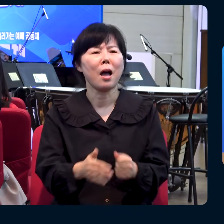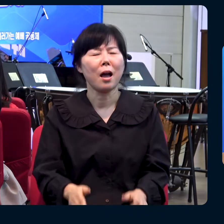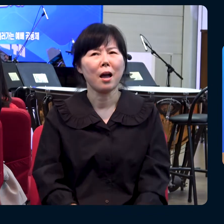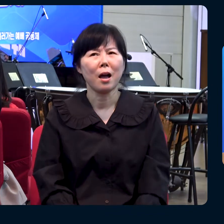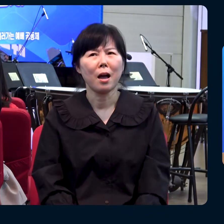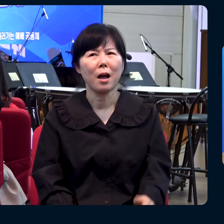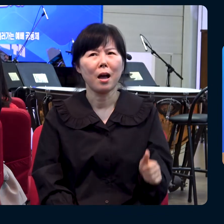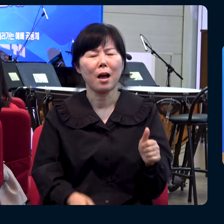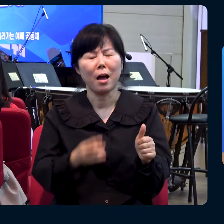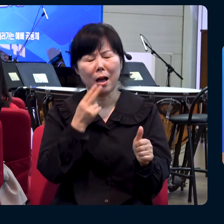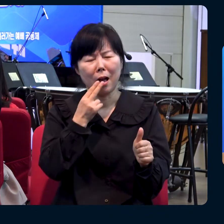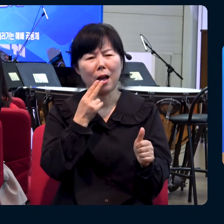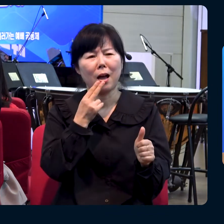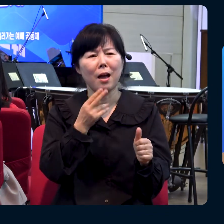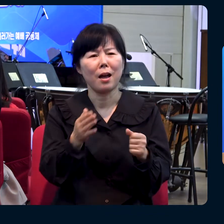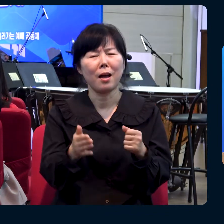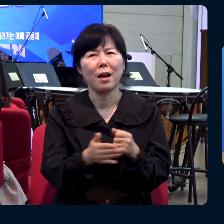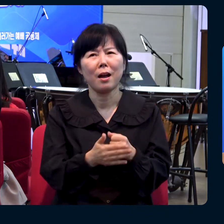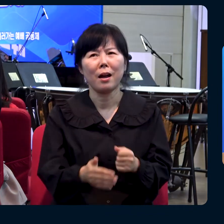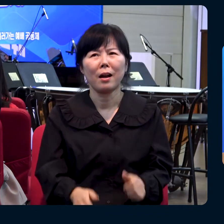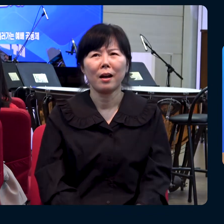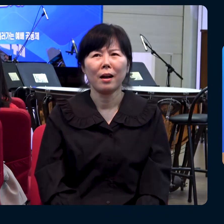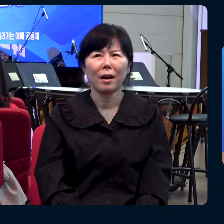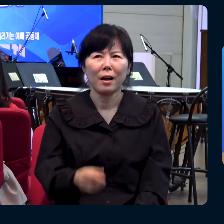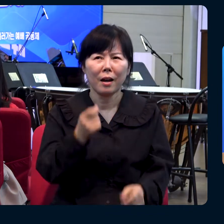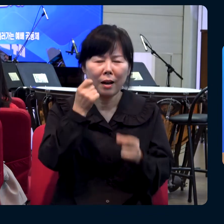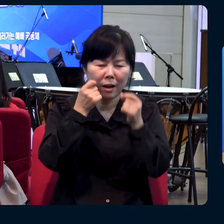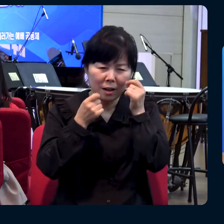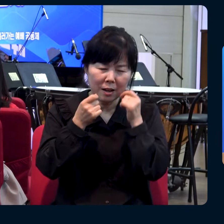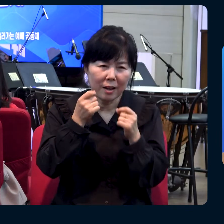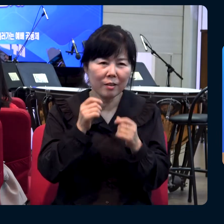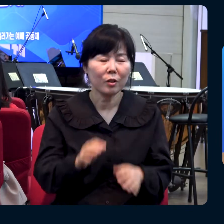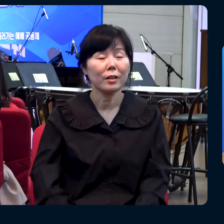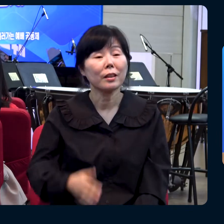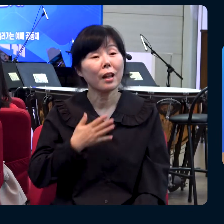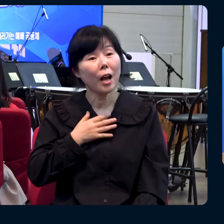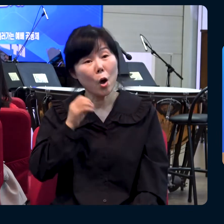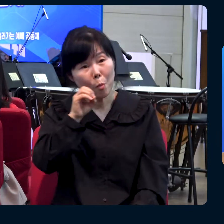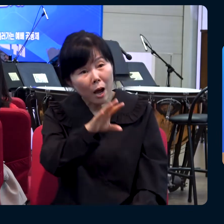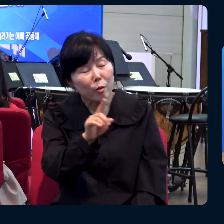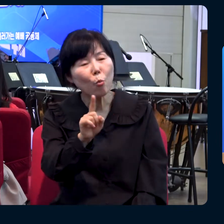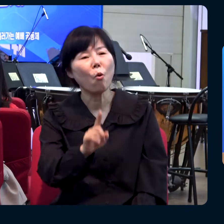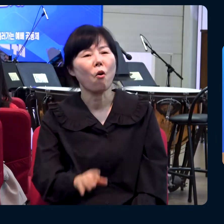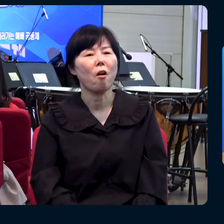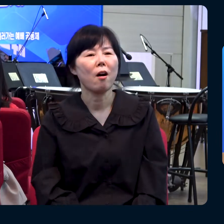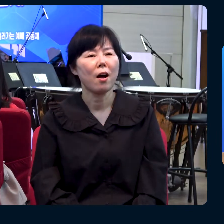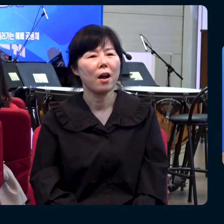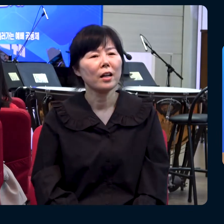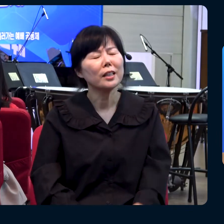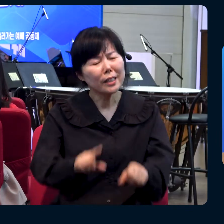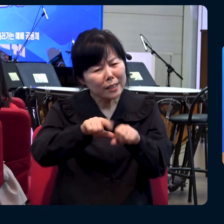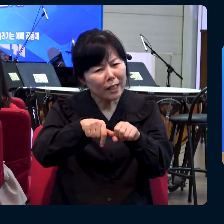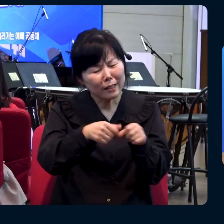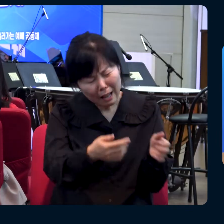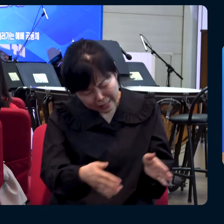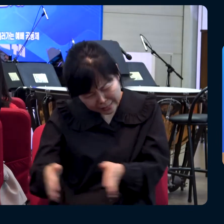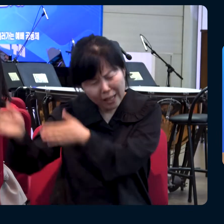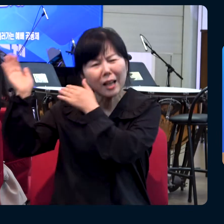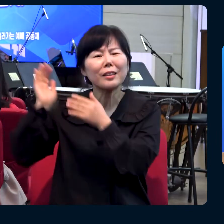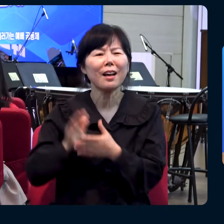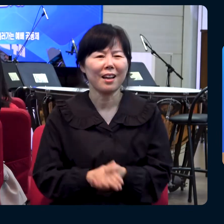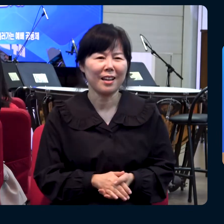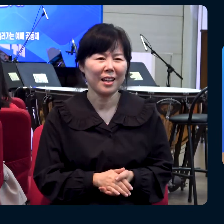그건 그렇게 어머니가 울 일이 아니다. 그 기간을 다 지나가는 거다. 우리 모든